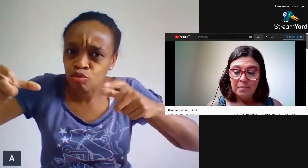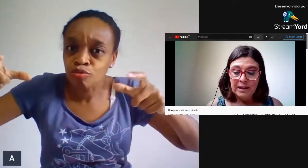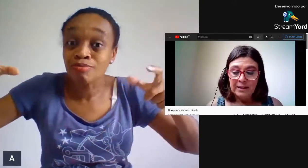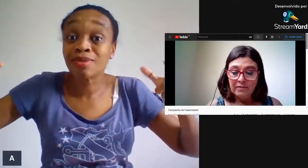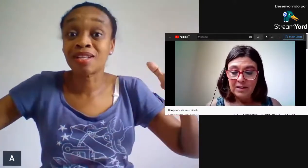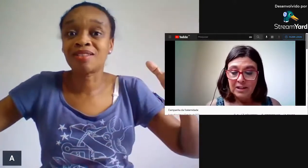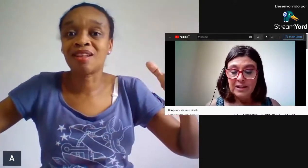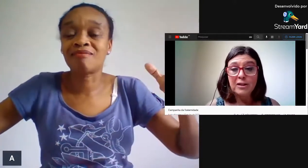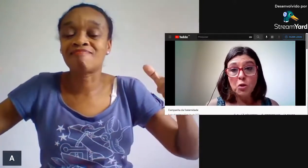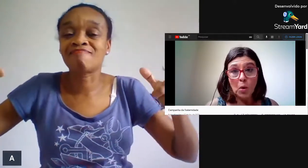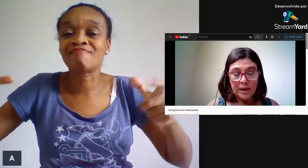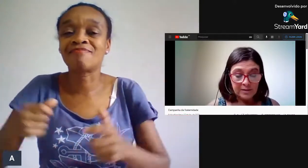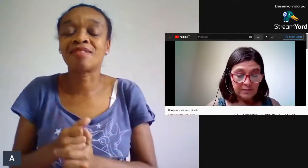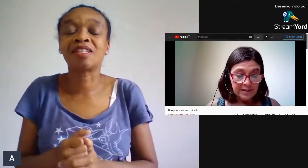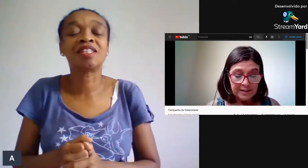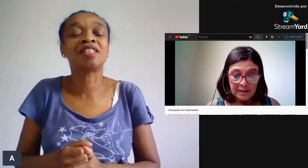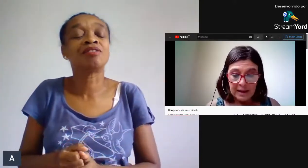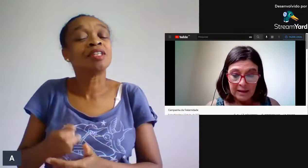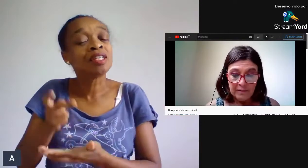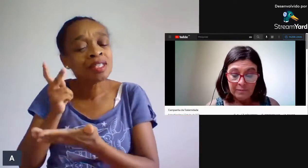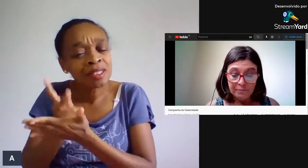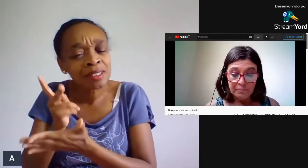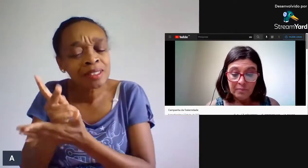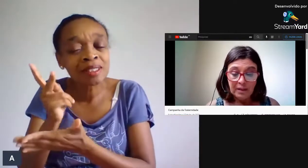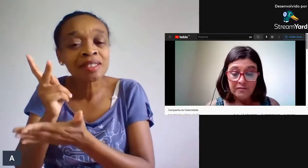a campanha da fraternidade com essa